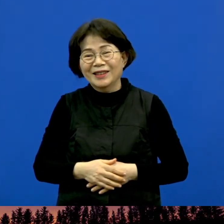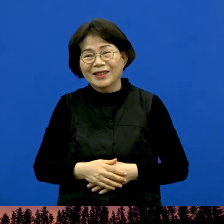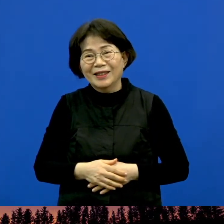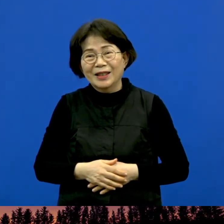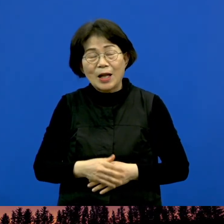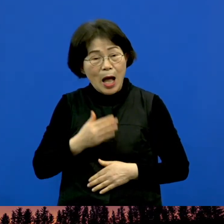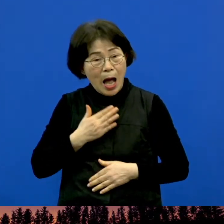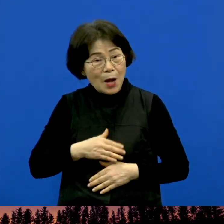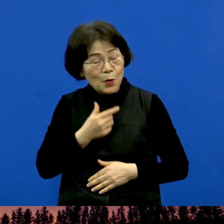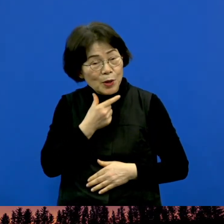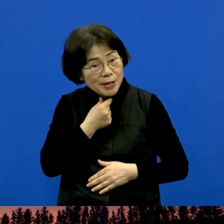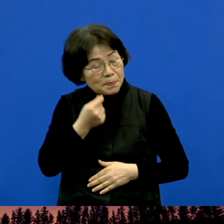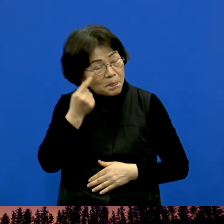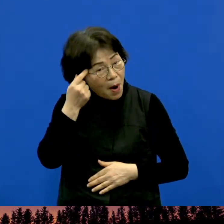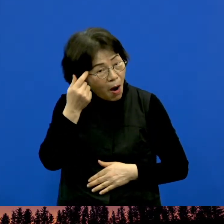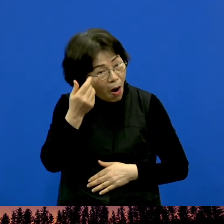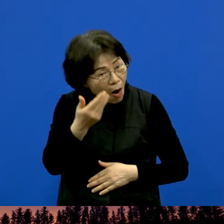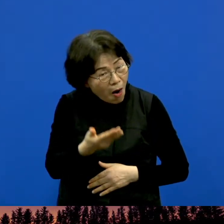알고 싶냐 진짜.